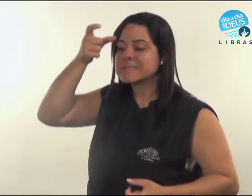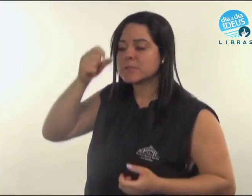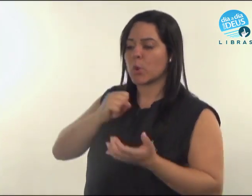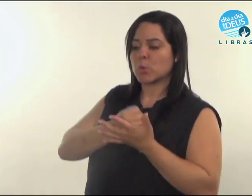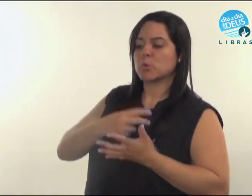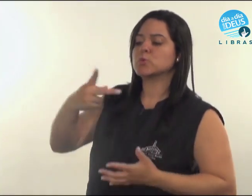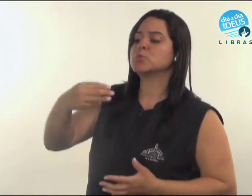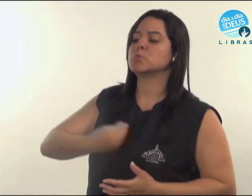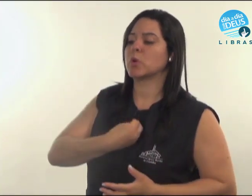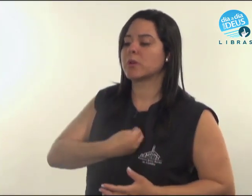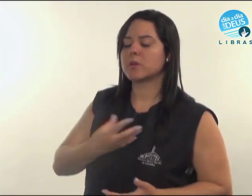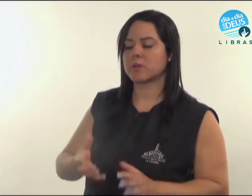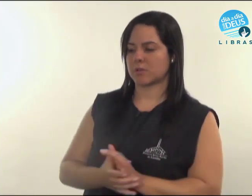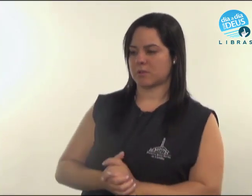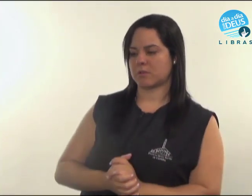Ou quando ele perguntou para Safira: